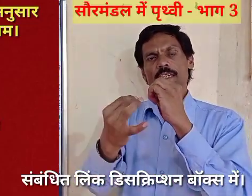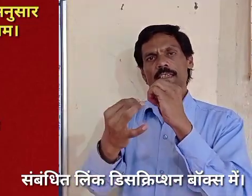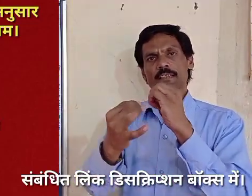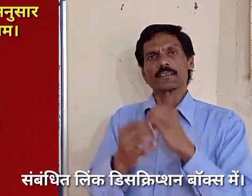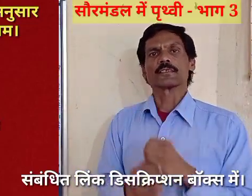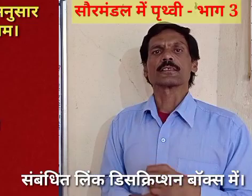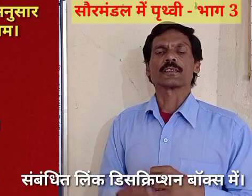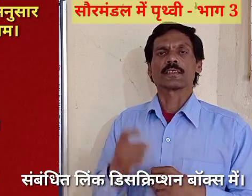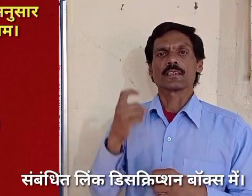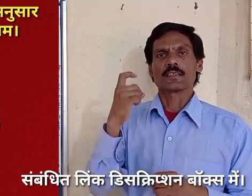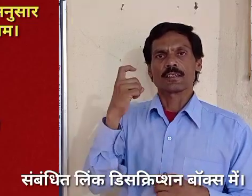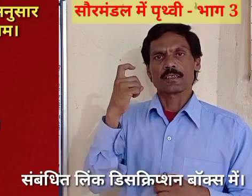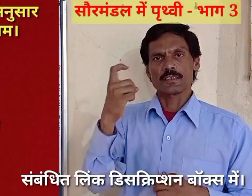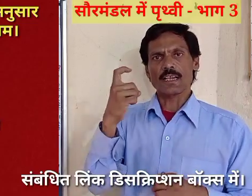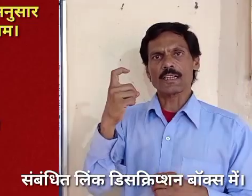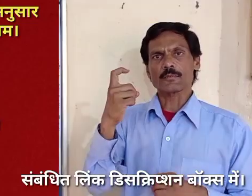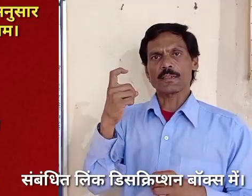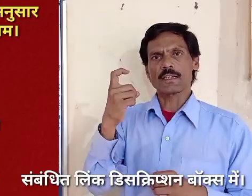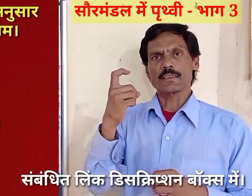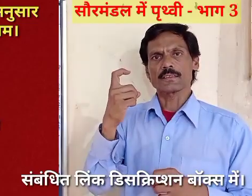शनि, सातवा